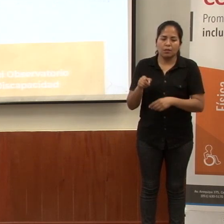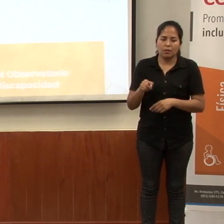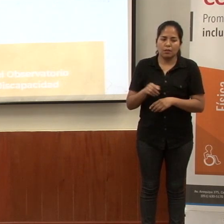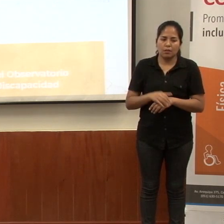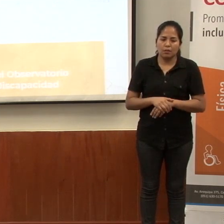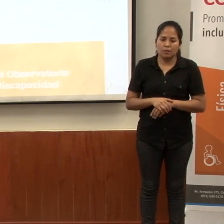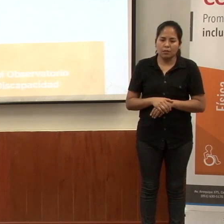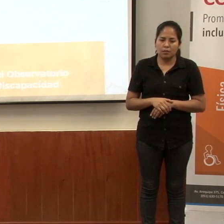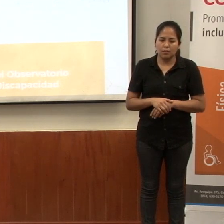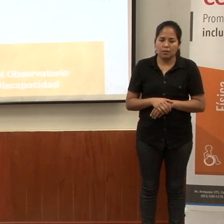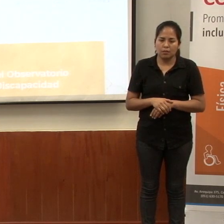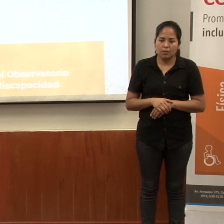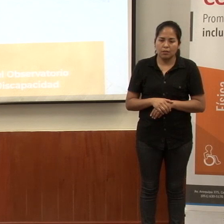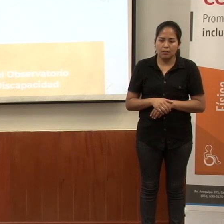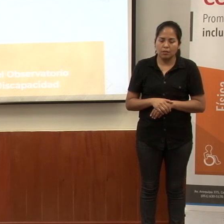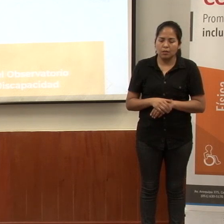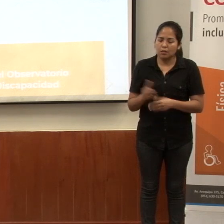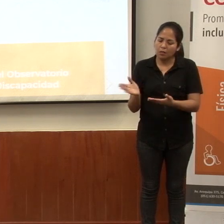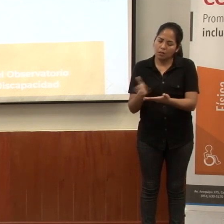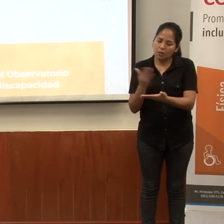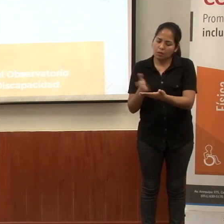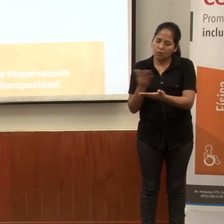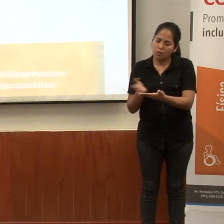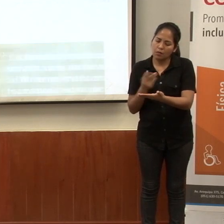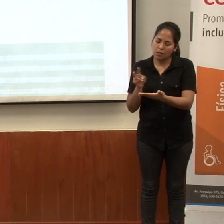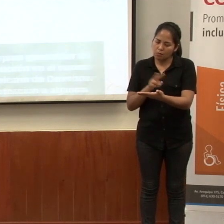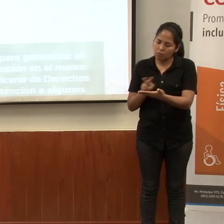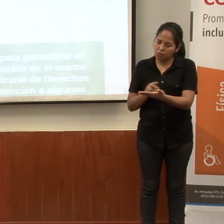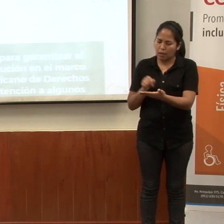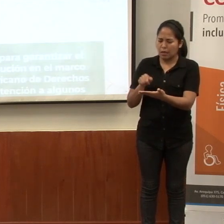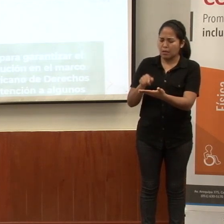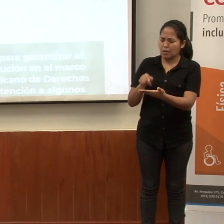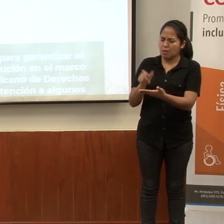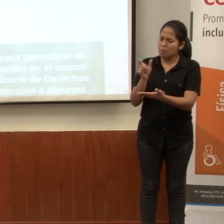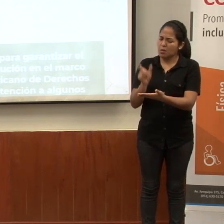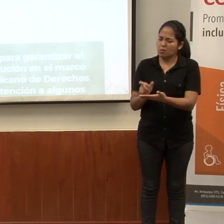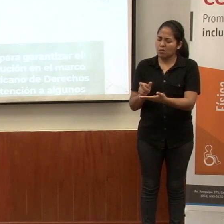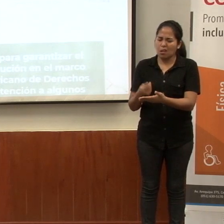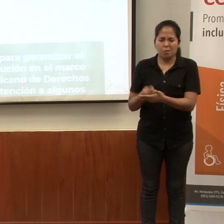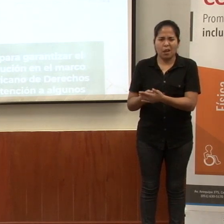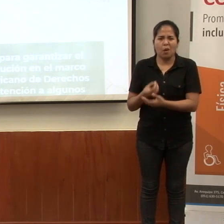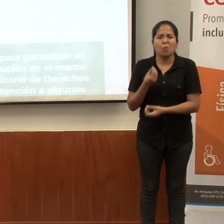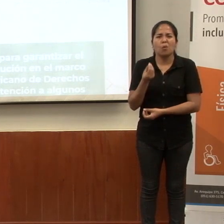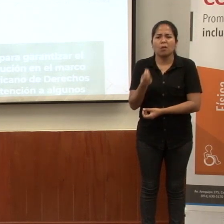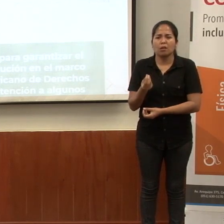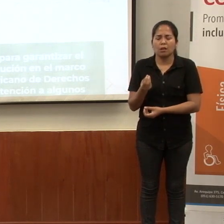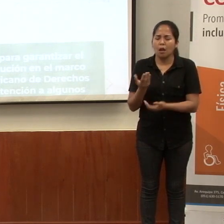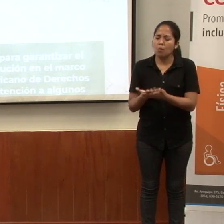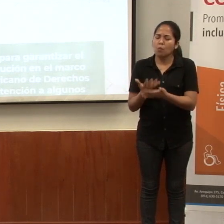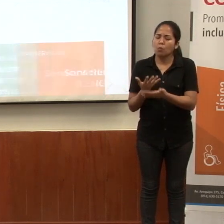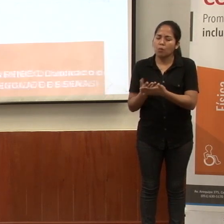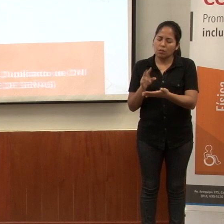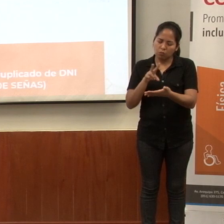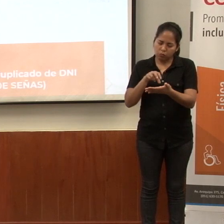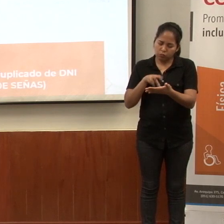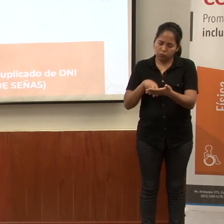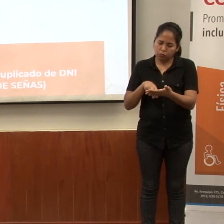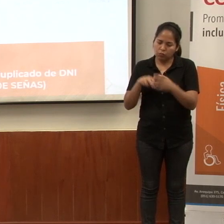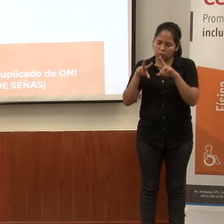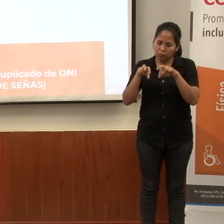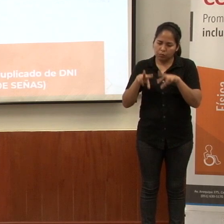yo, que comienza a revisar y dice, oye, ¿esta persona por qué está recibiendo pensión? A ver, y le